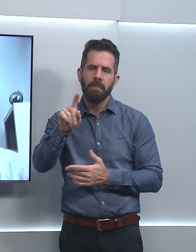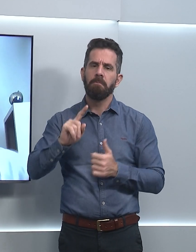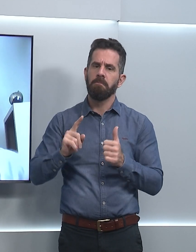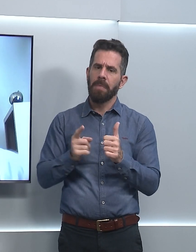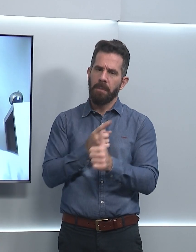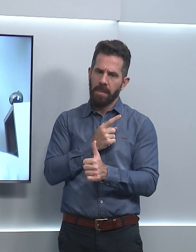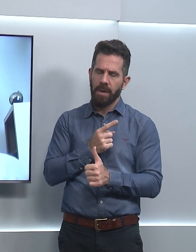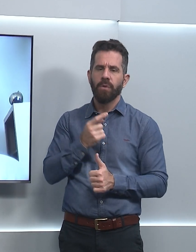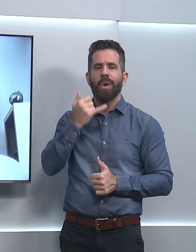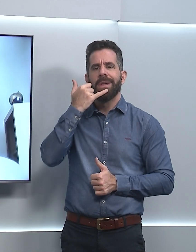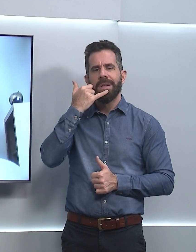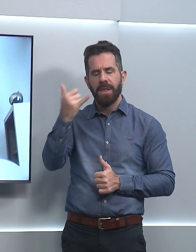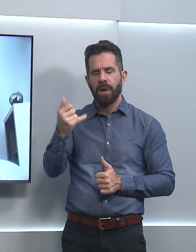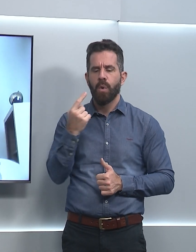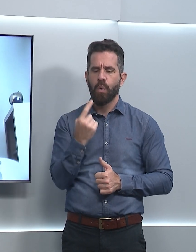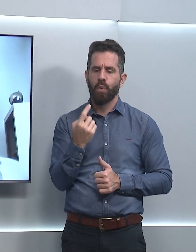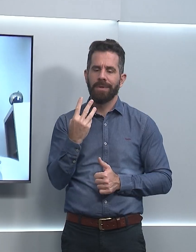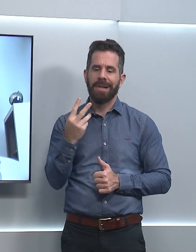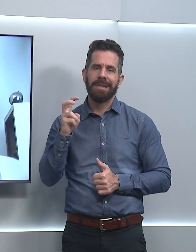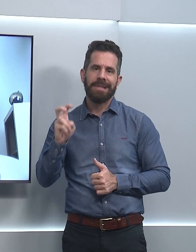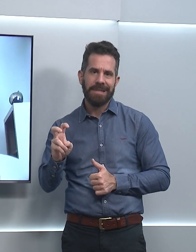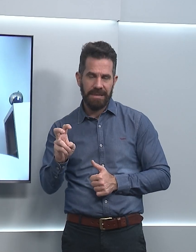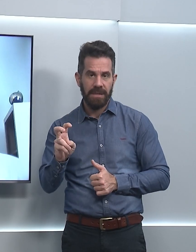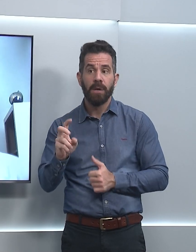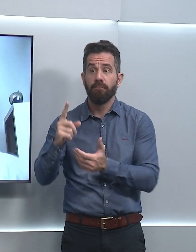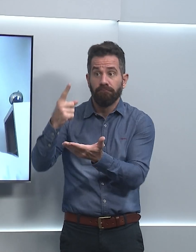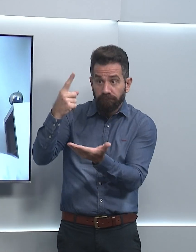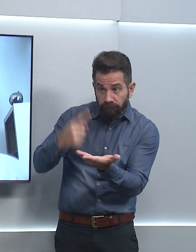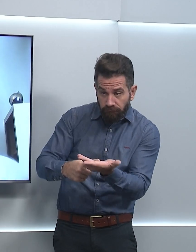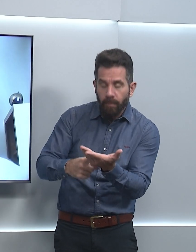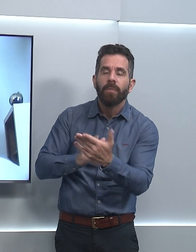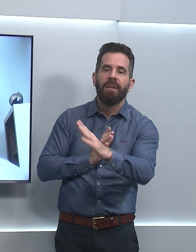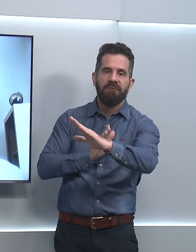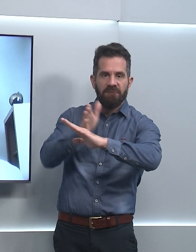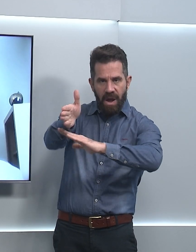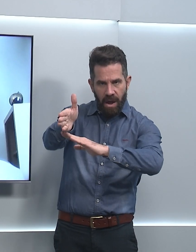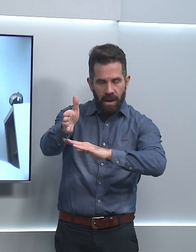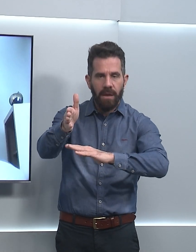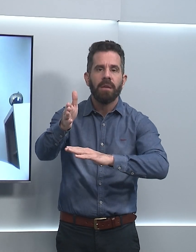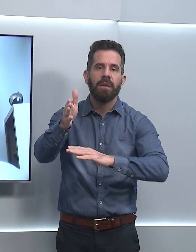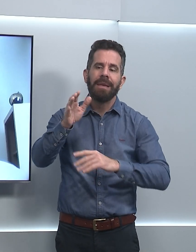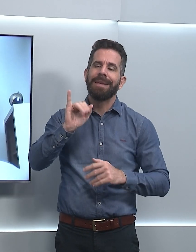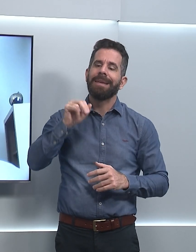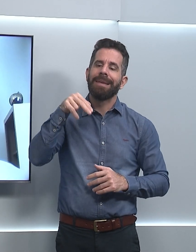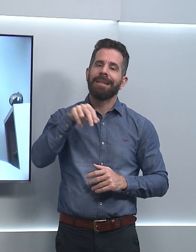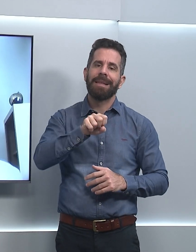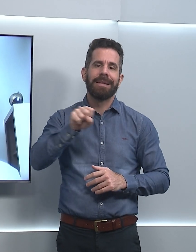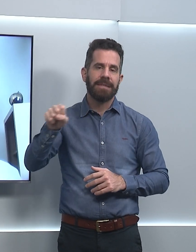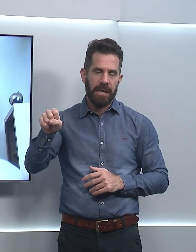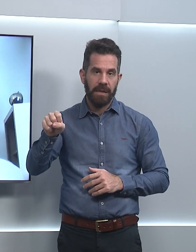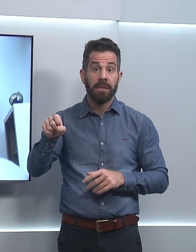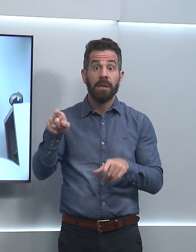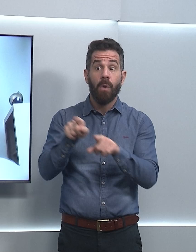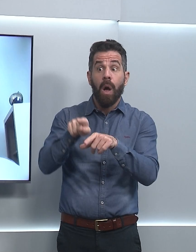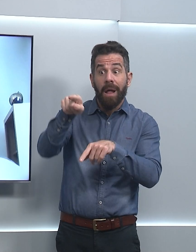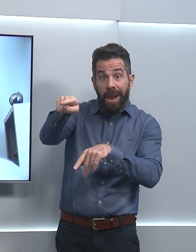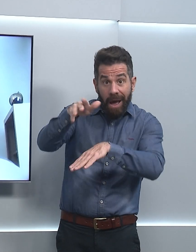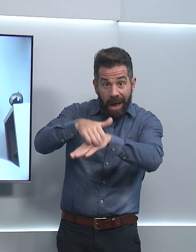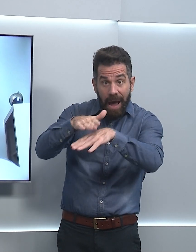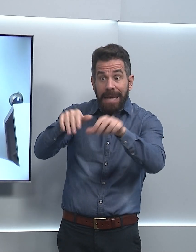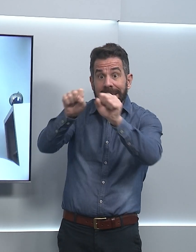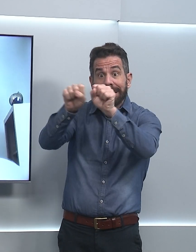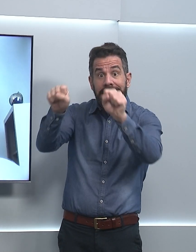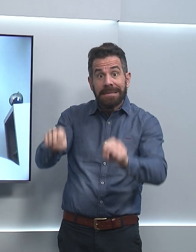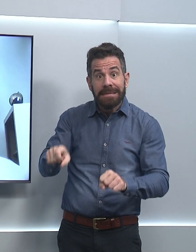para 135 e fazer o agendamento, onde vai ser informado no sistema do INSS que